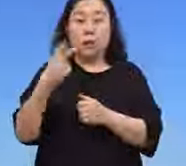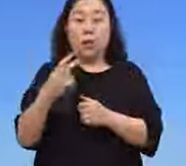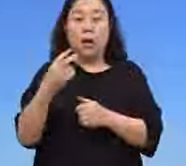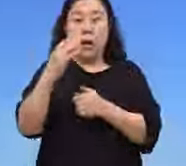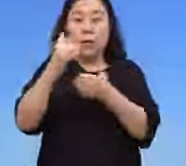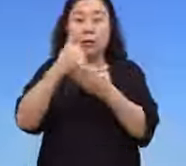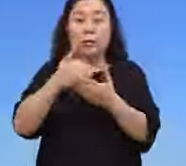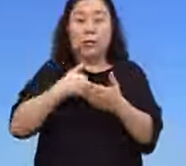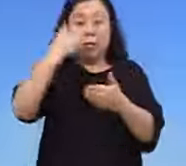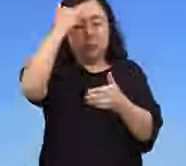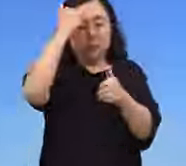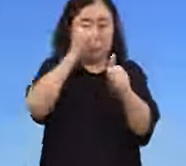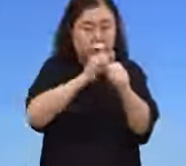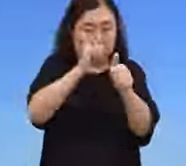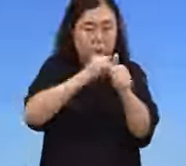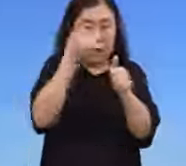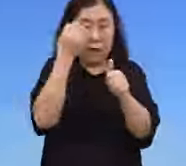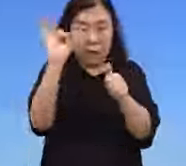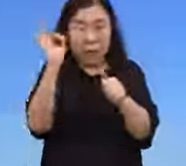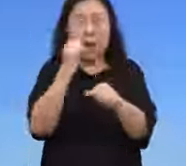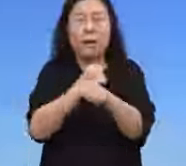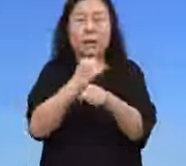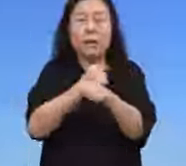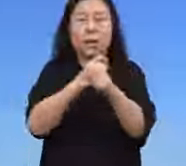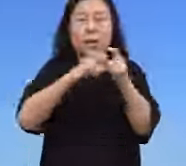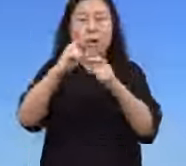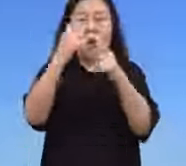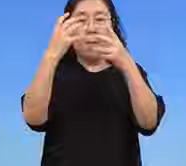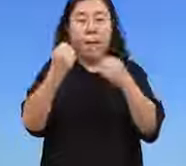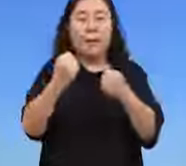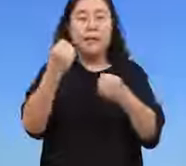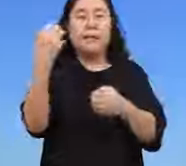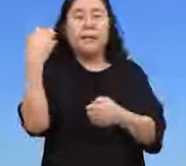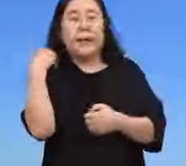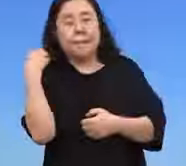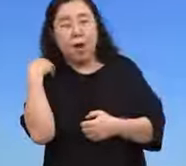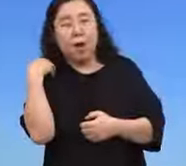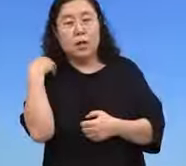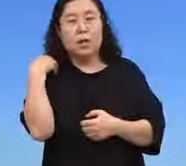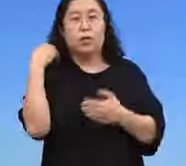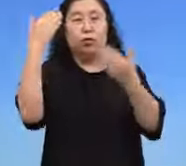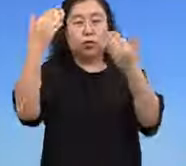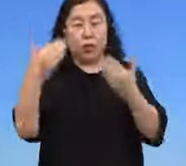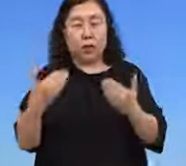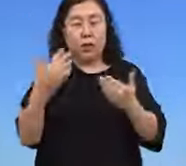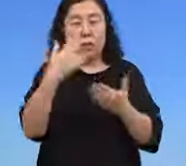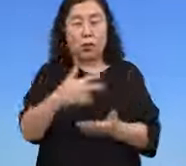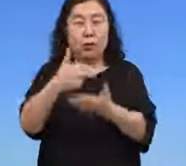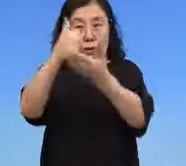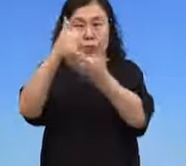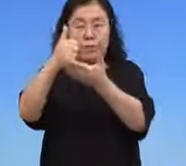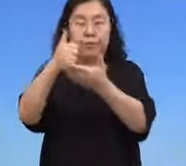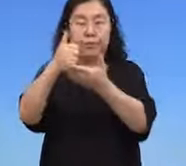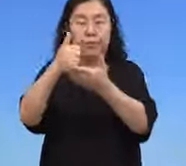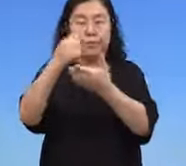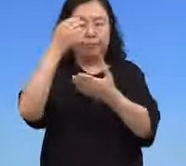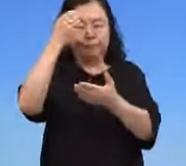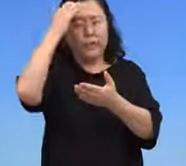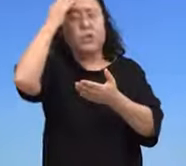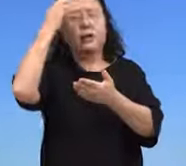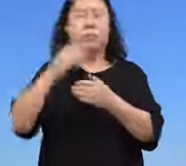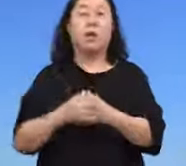저에게 충성되다 인정하셔서 더 많은 사명을 맡겨주시는 주님. 분당 우리 교회가